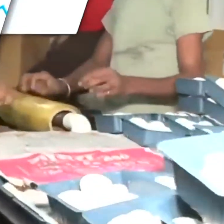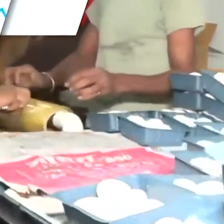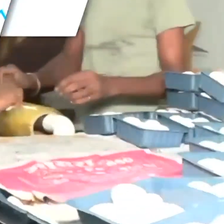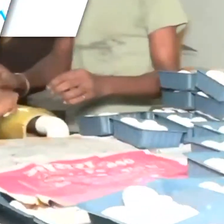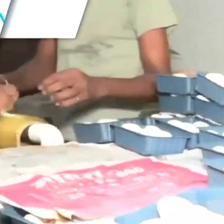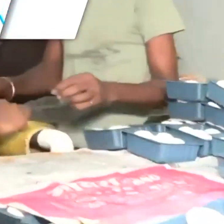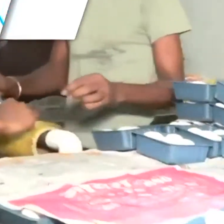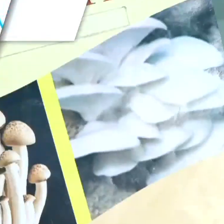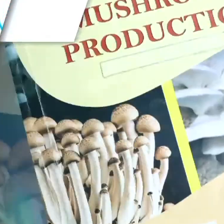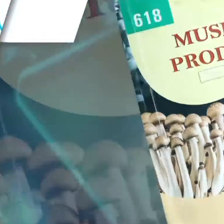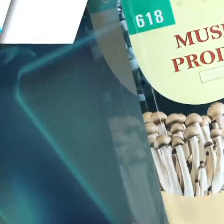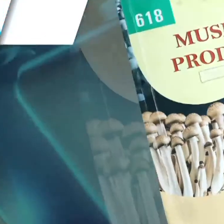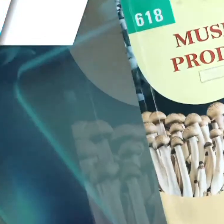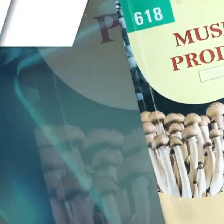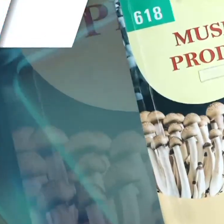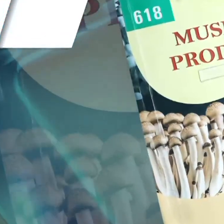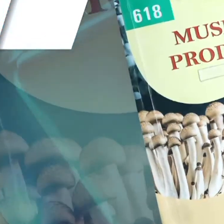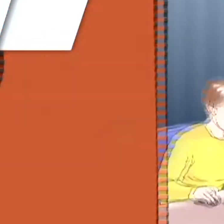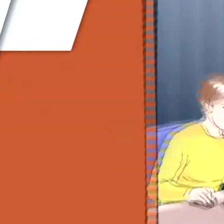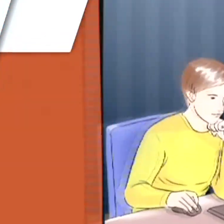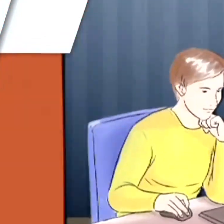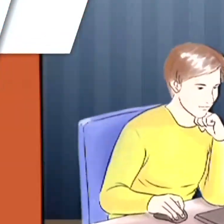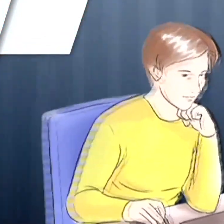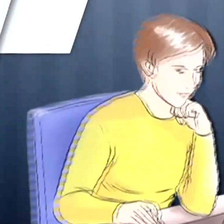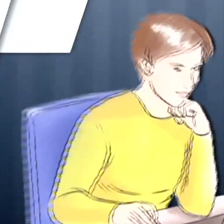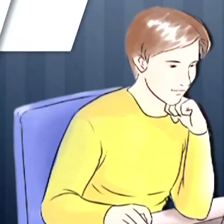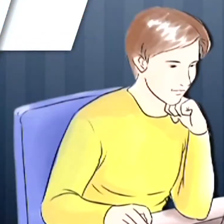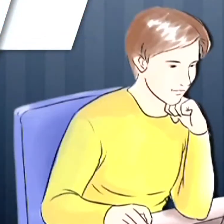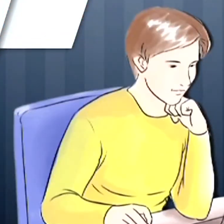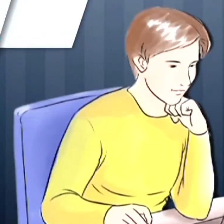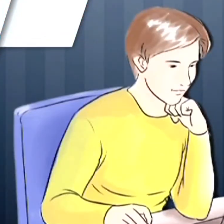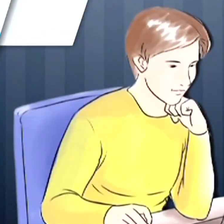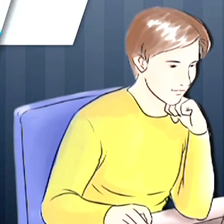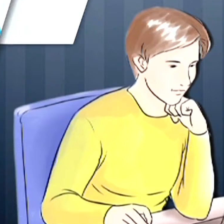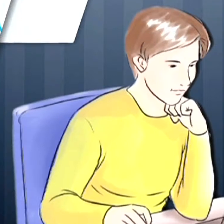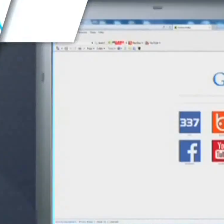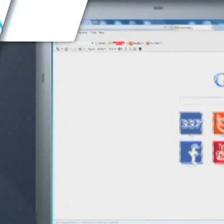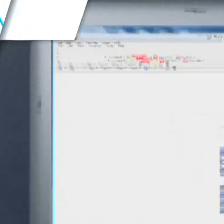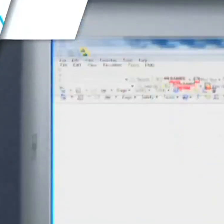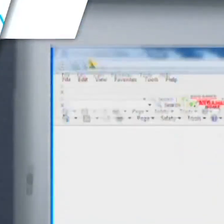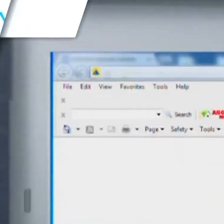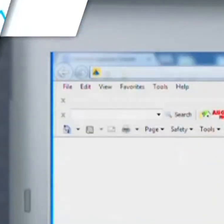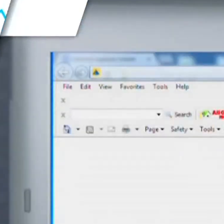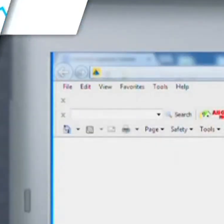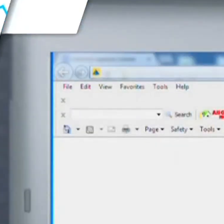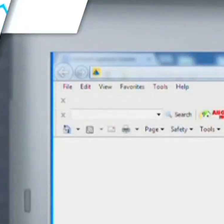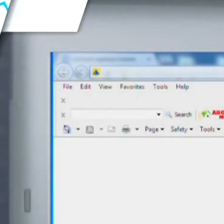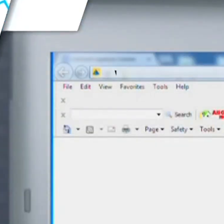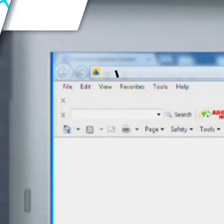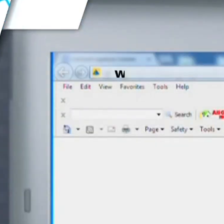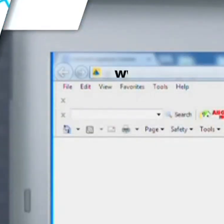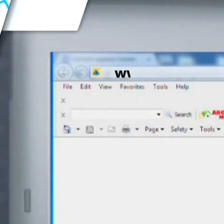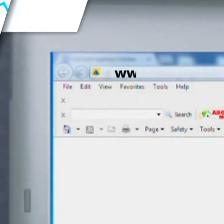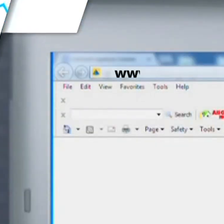इस पाठ्यक्रम में प्रवेश लें और जानकारी के लिए अभी लॉगिन करें NIUS की वेबसाइट